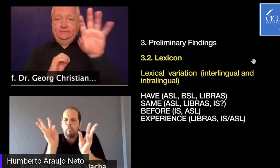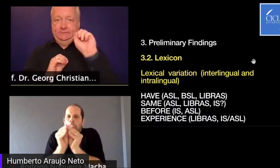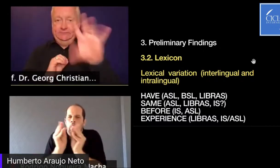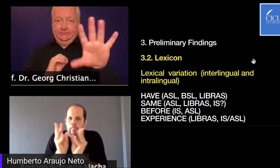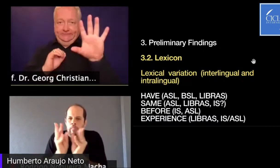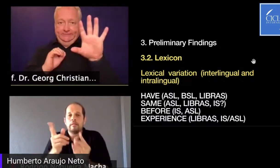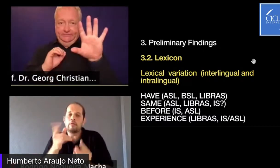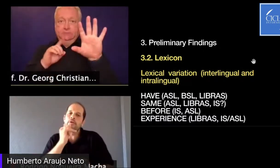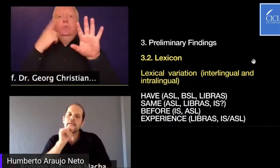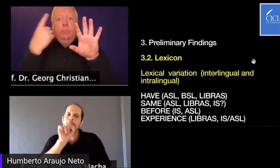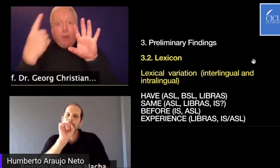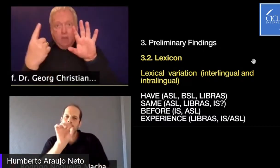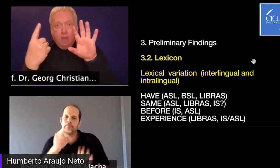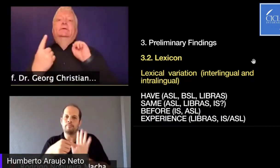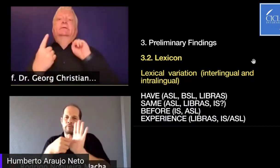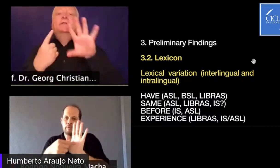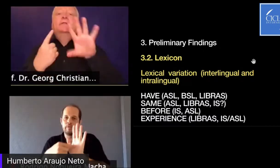semelhanças na produção do item lexical.